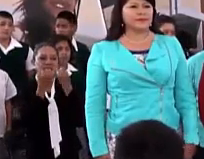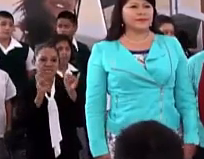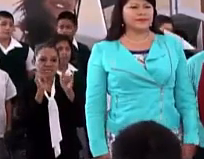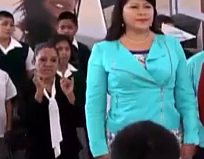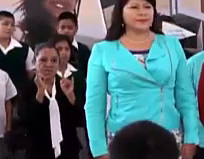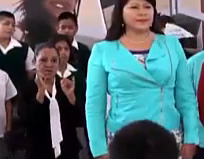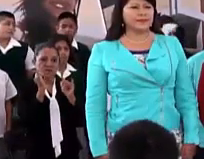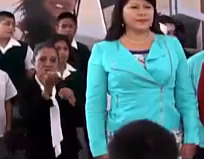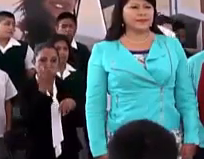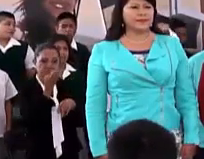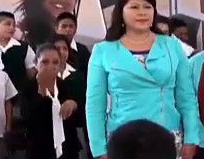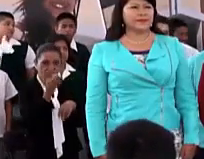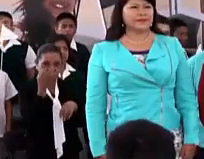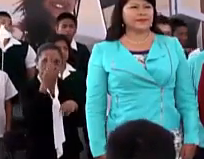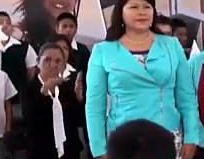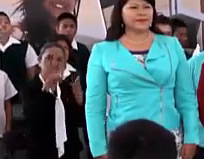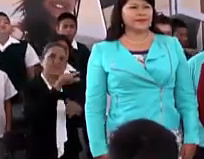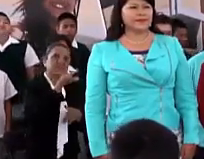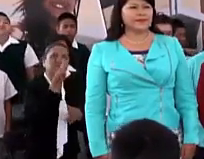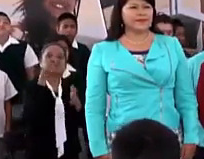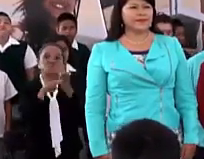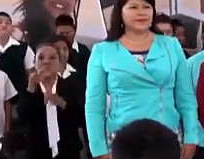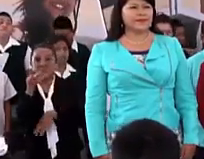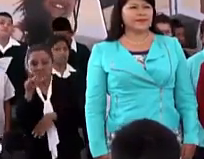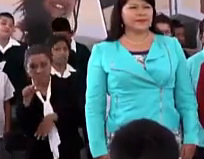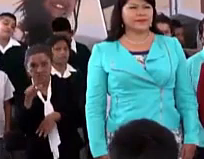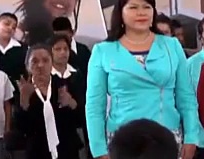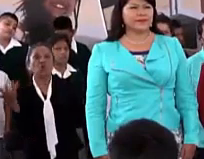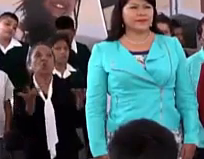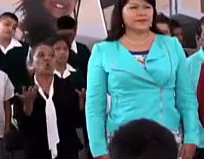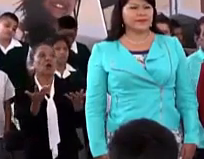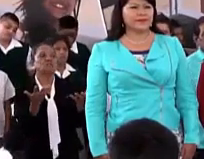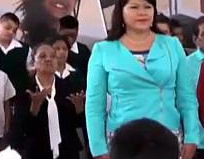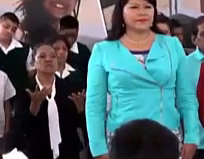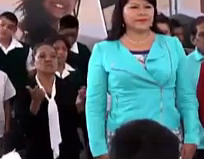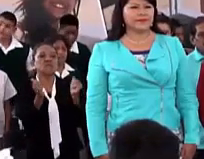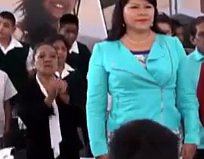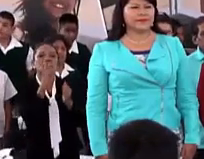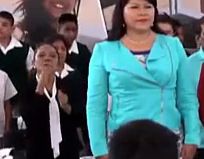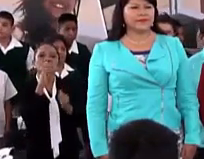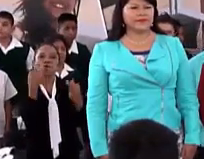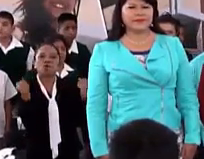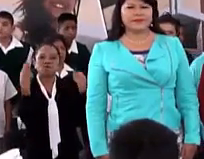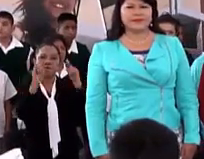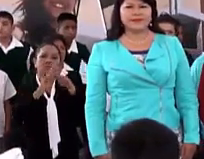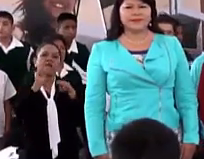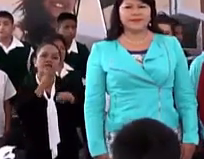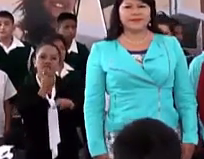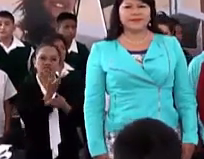2017 y 2018 lo hacen con mejores maestras y